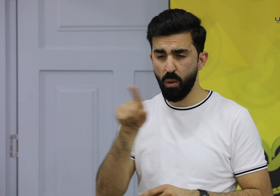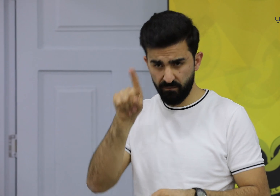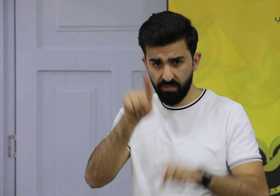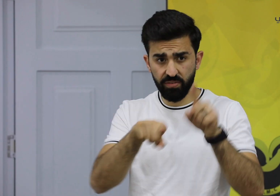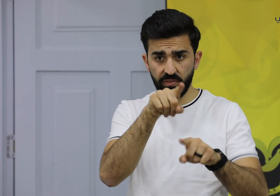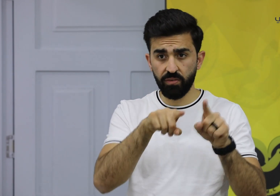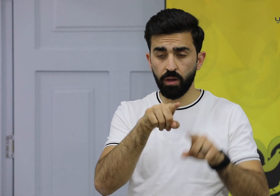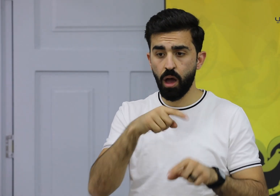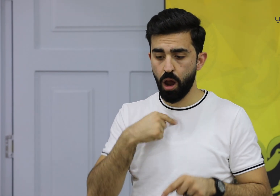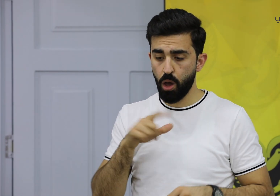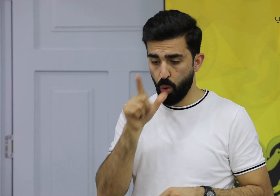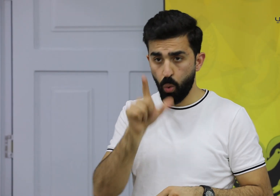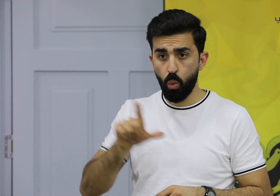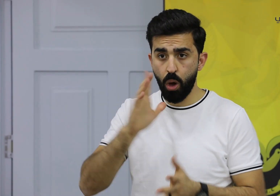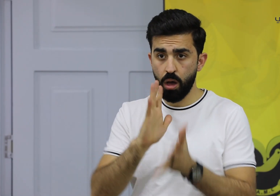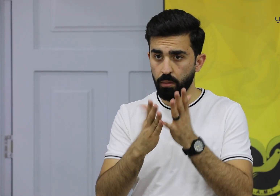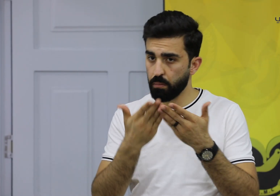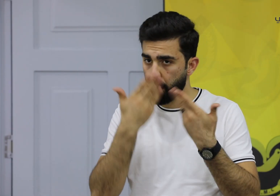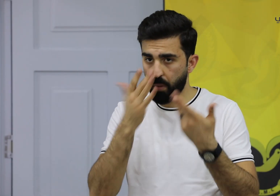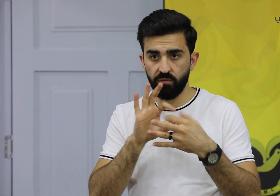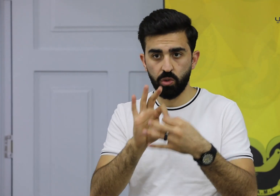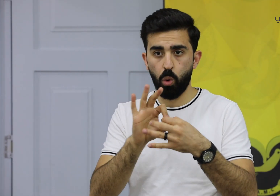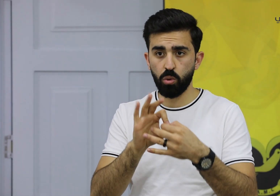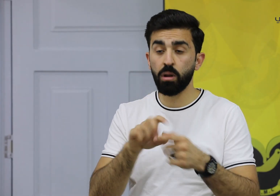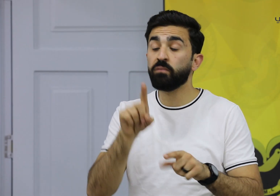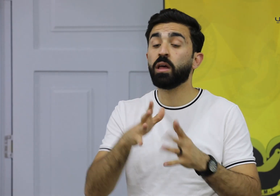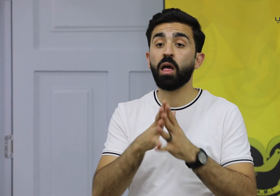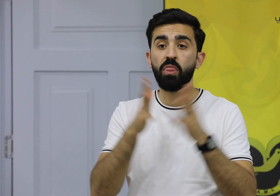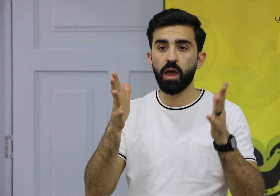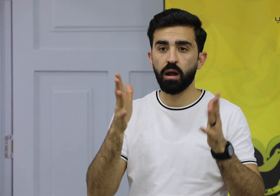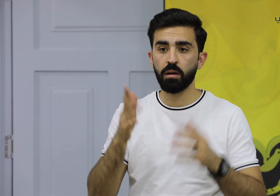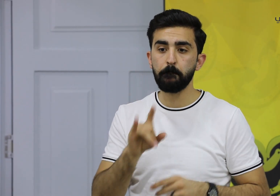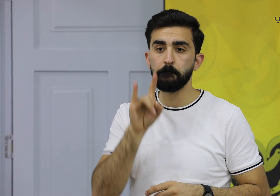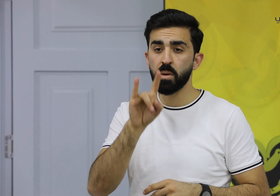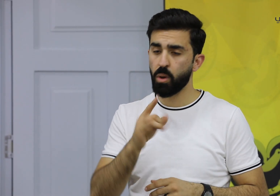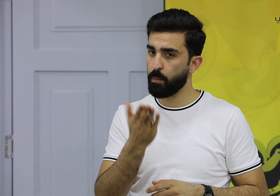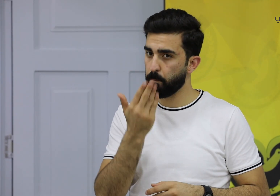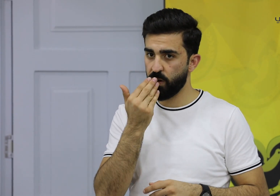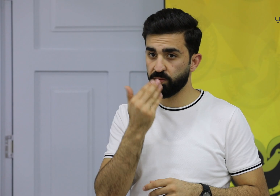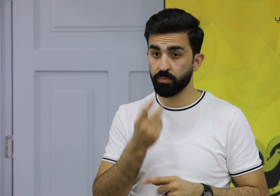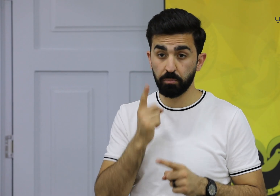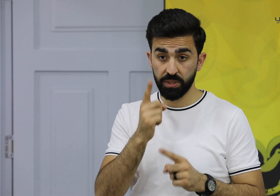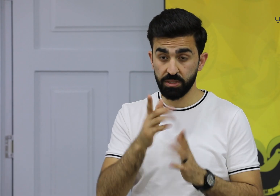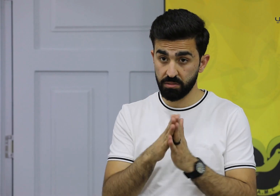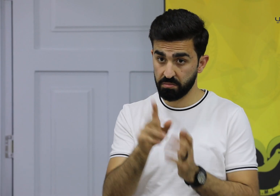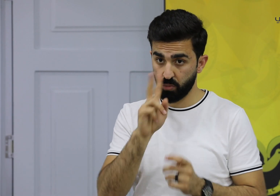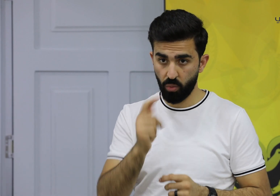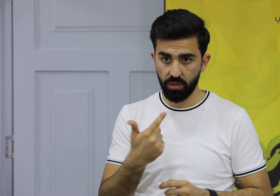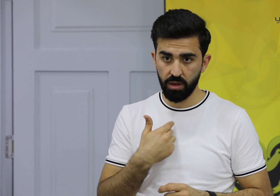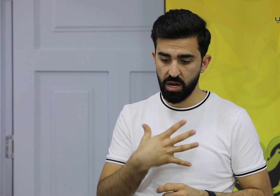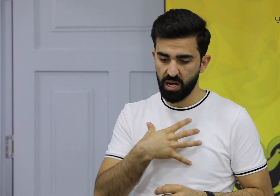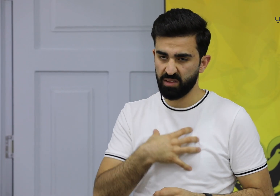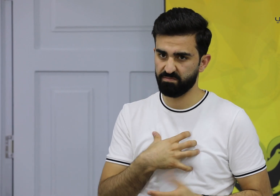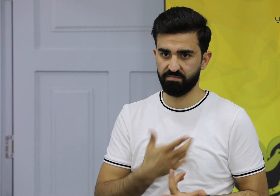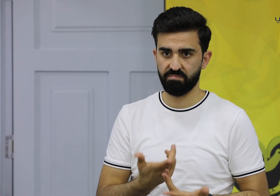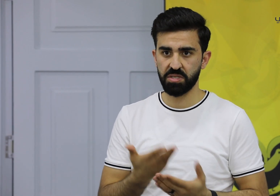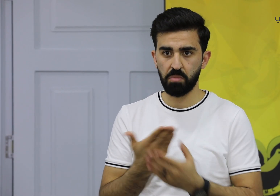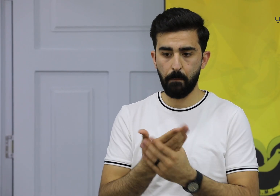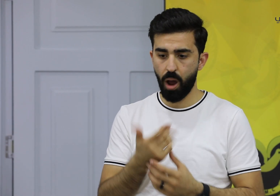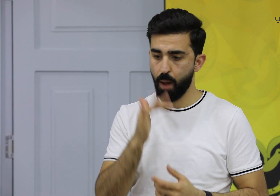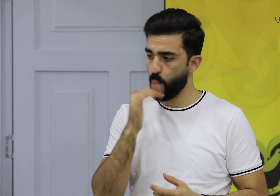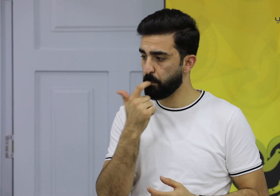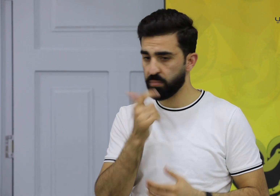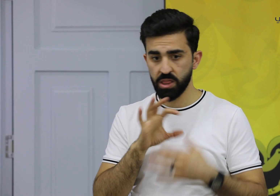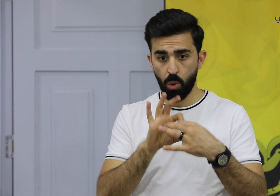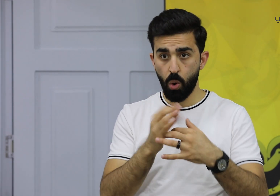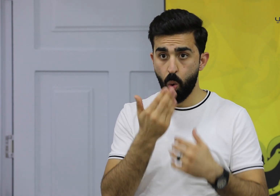الاخوان مهيئين انهم يقدروا يتعاملوا بلغة الاشارة الصحيحة. فللاسف الشديد هذا الشيء بحس بالنفس انه تكون